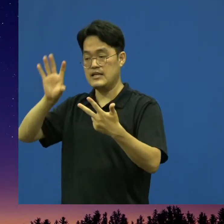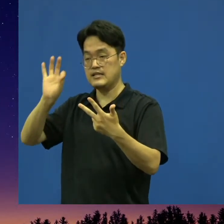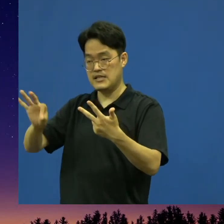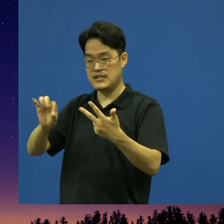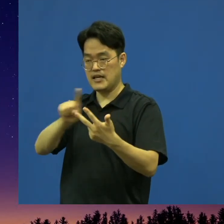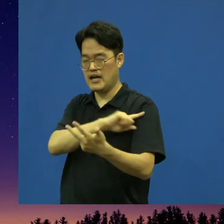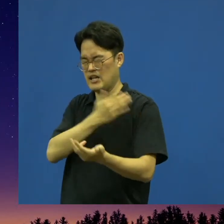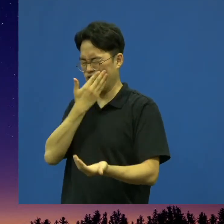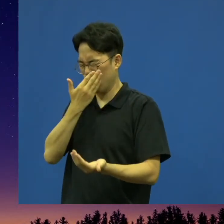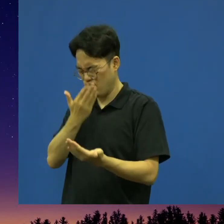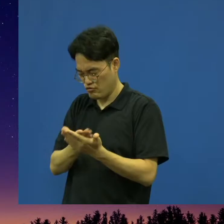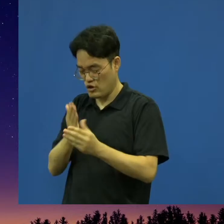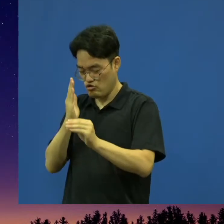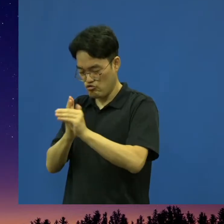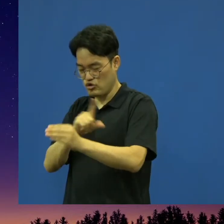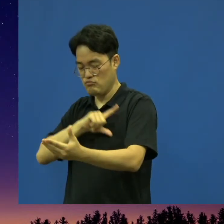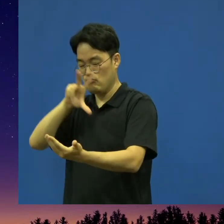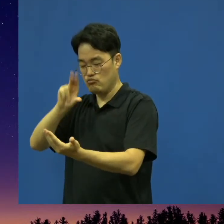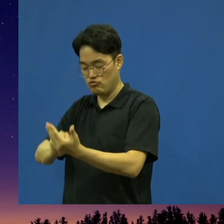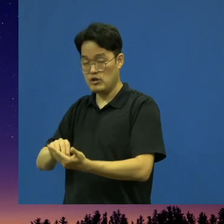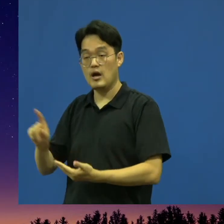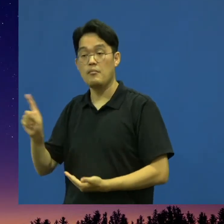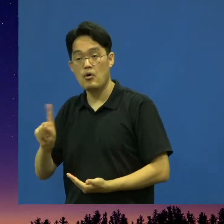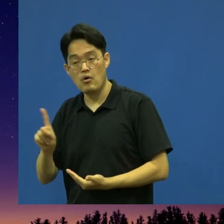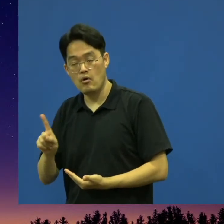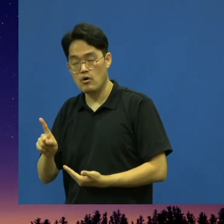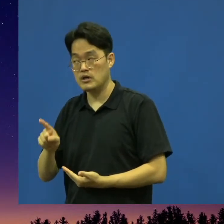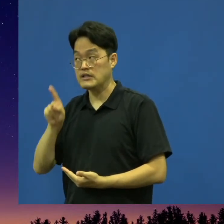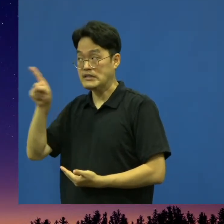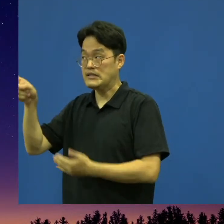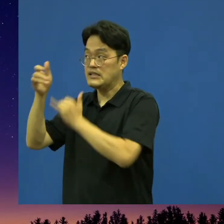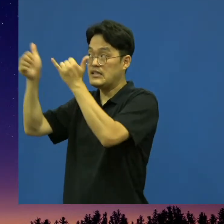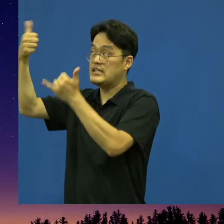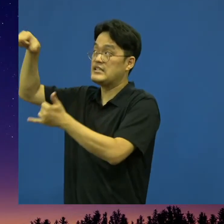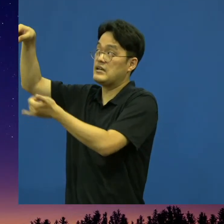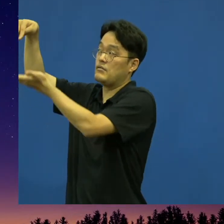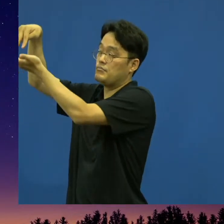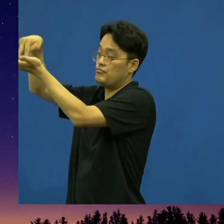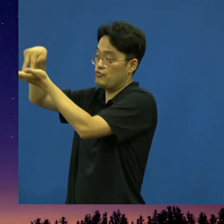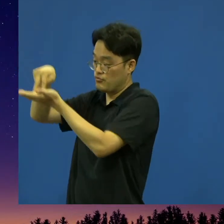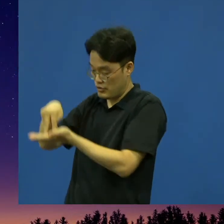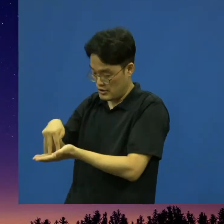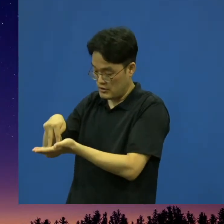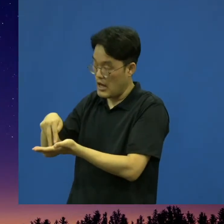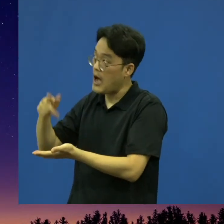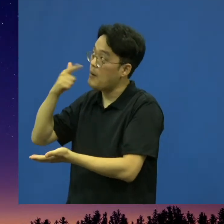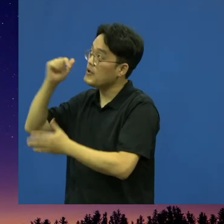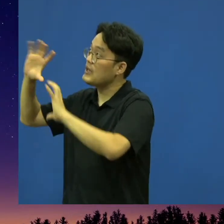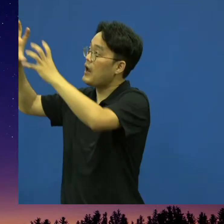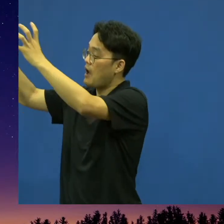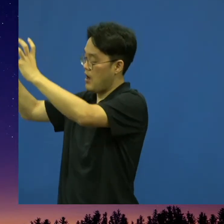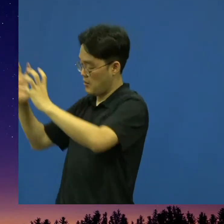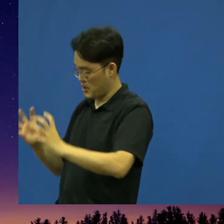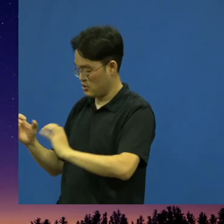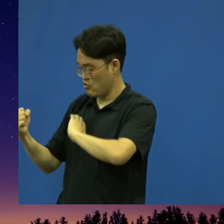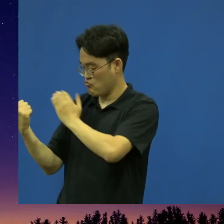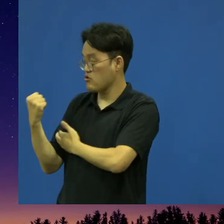주제, 그게 뭘까요? 그 인자 같은 이가 와서 아버지께 나라를 받는데 그